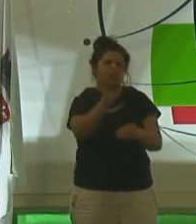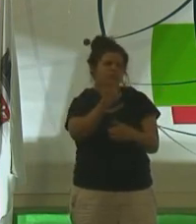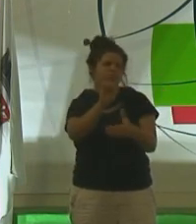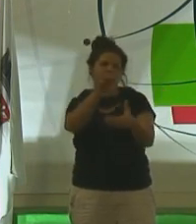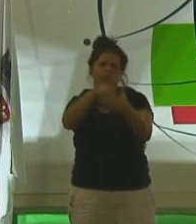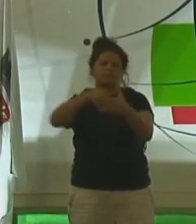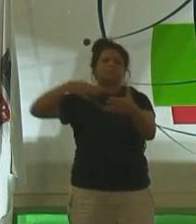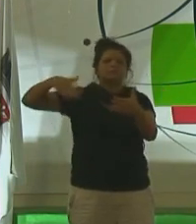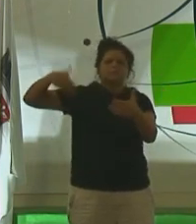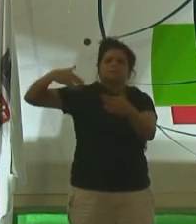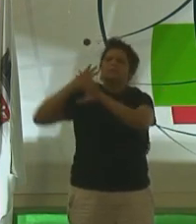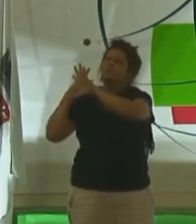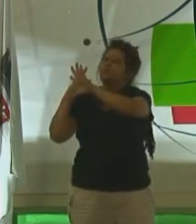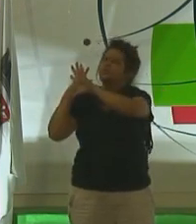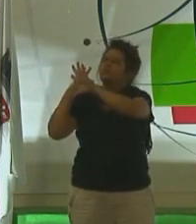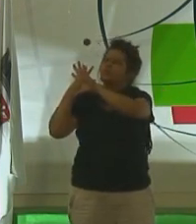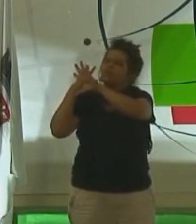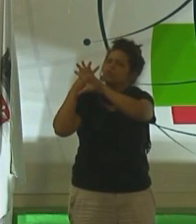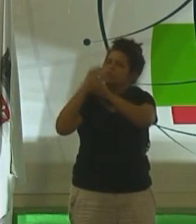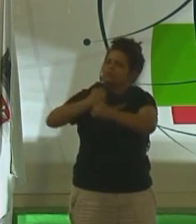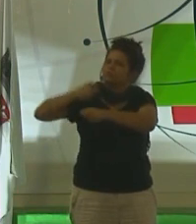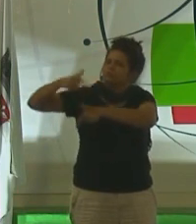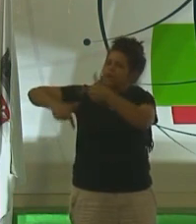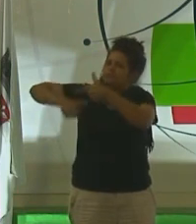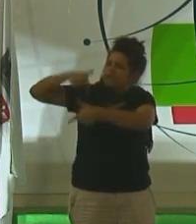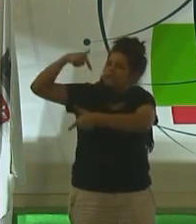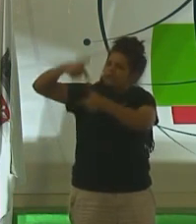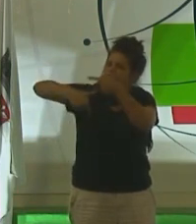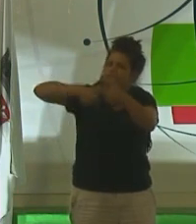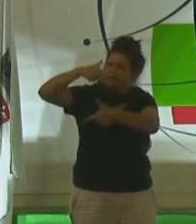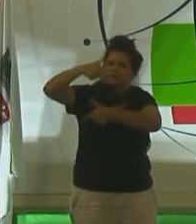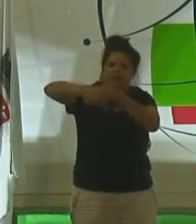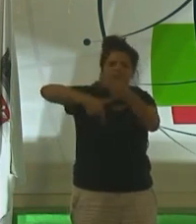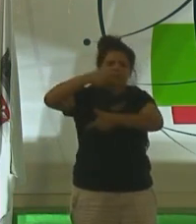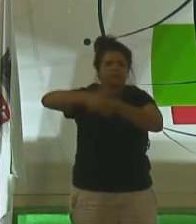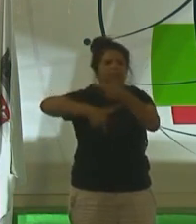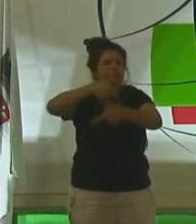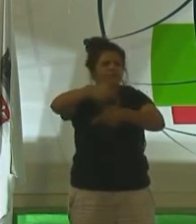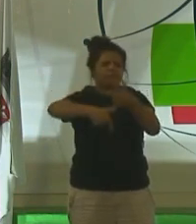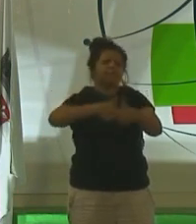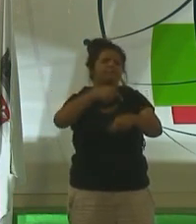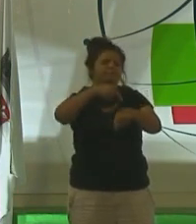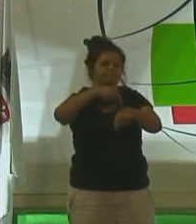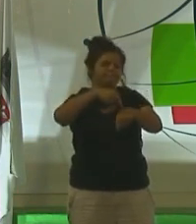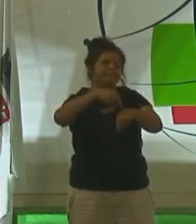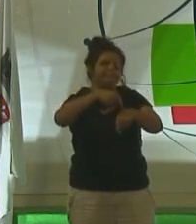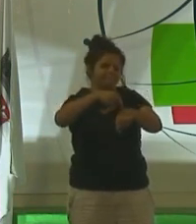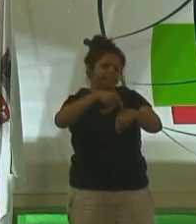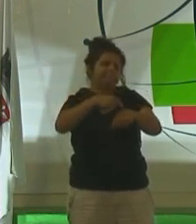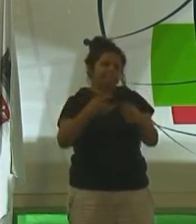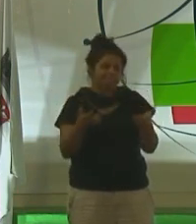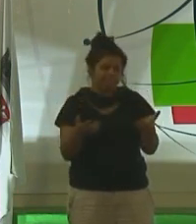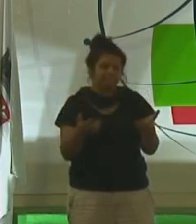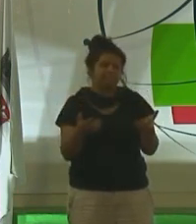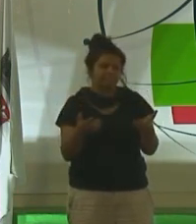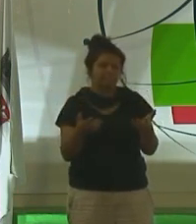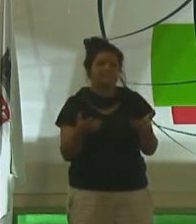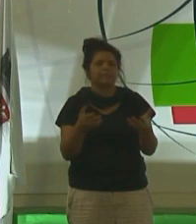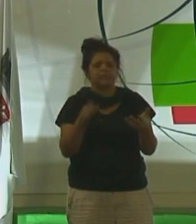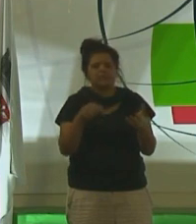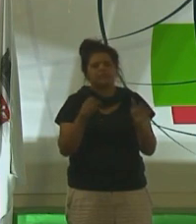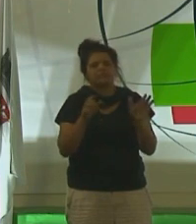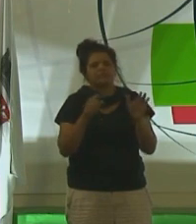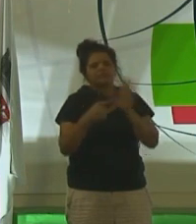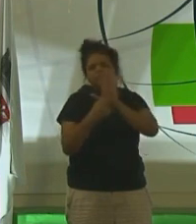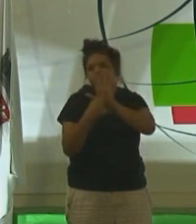desse tempo, não é? E não é só, né, de 2017 para cá, é um tempo muito maior. Mas eu acho que é indicativo